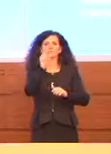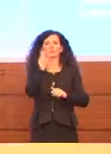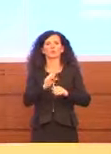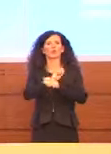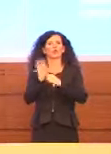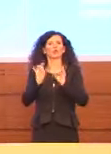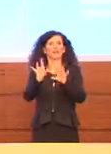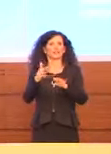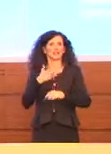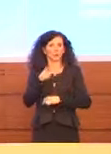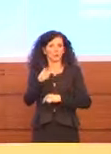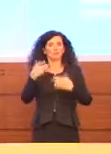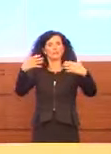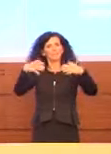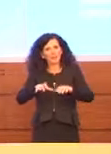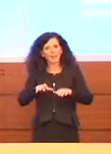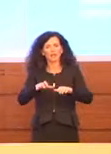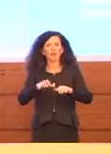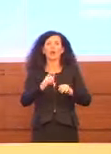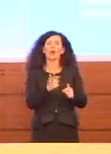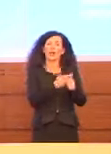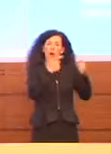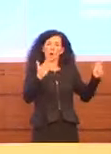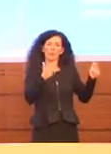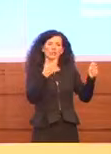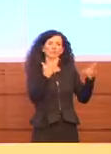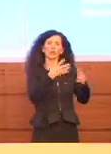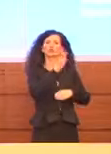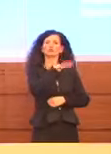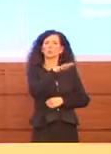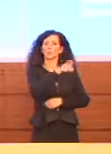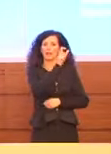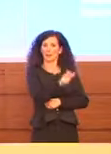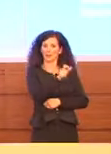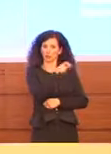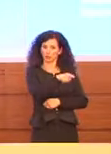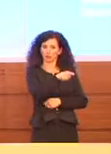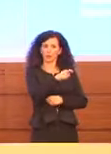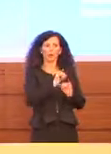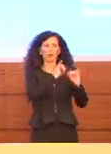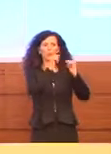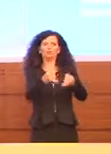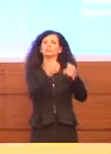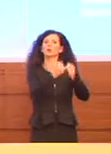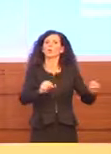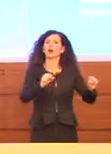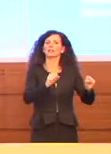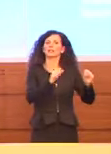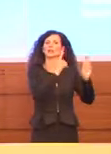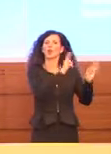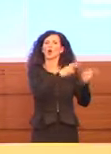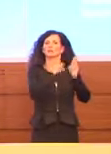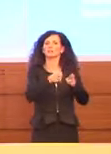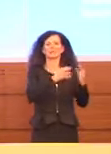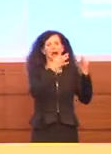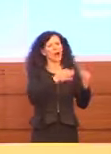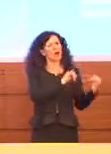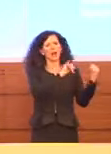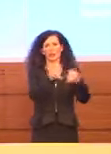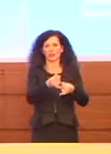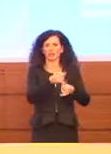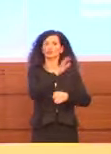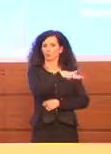un calo di un aumento di quasi 5 mila unità tra le persone dimesse dalle strutture sanitarie o guarite